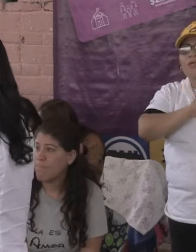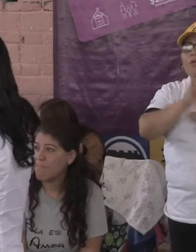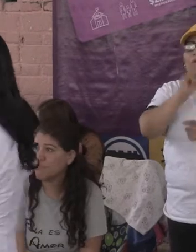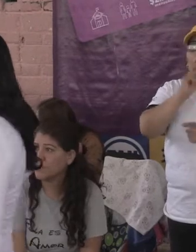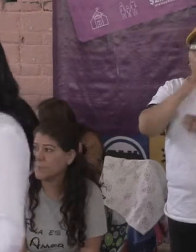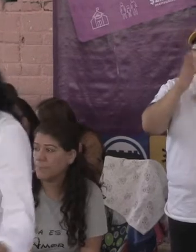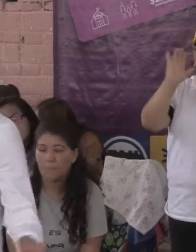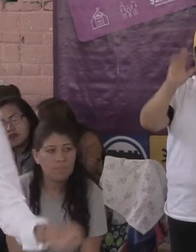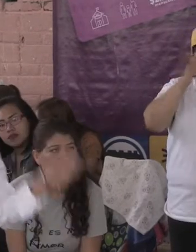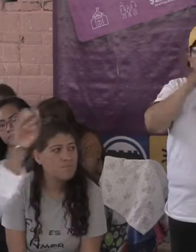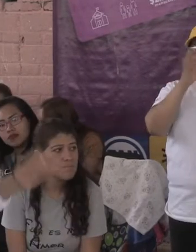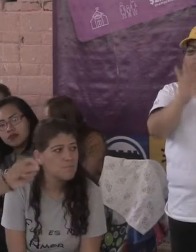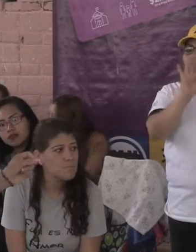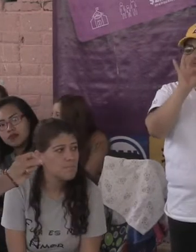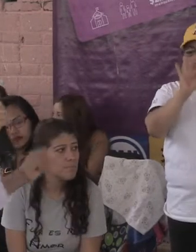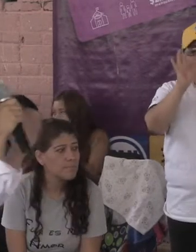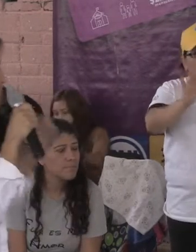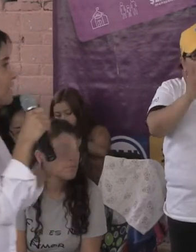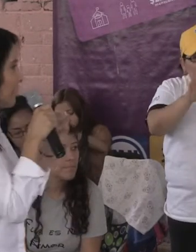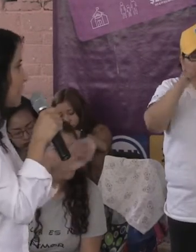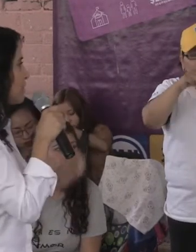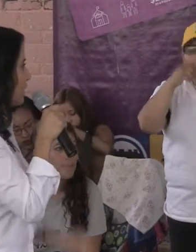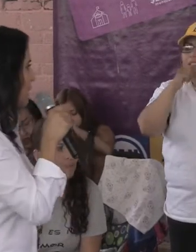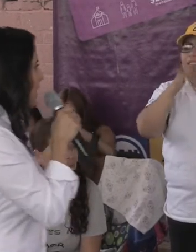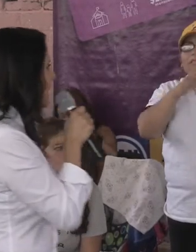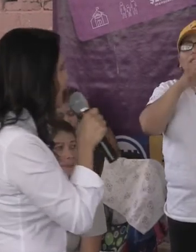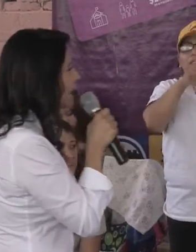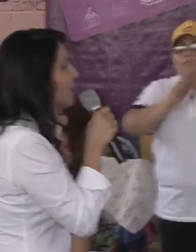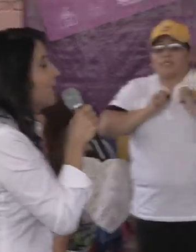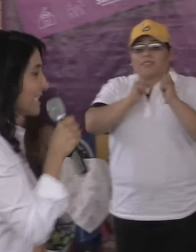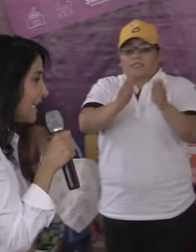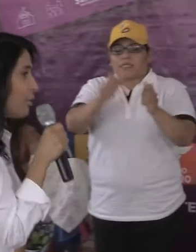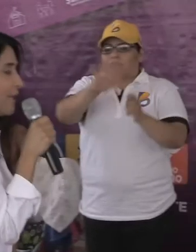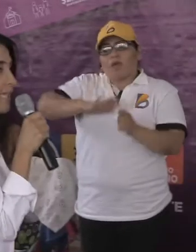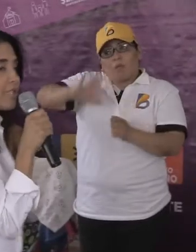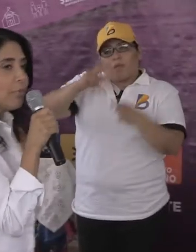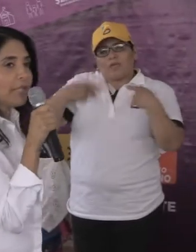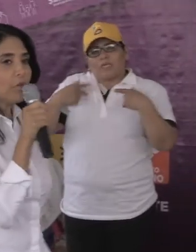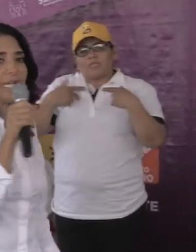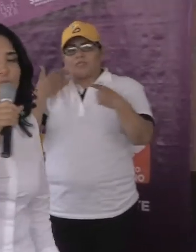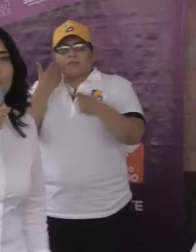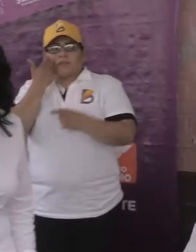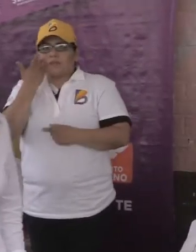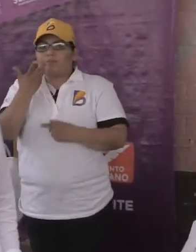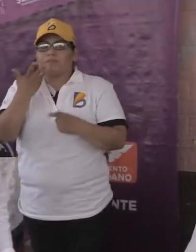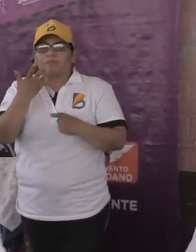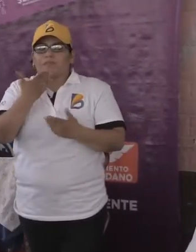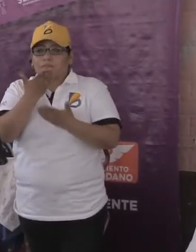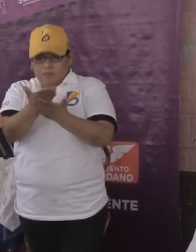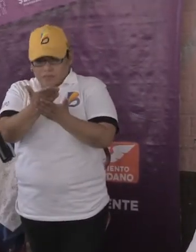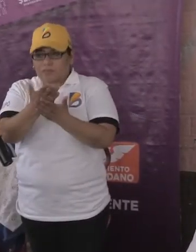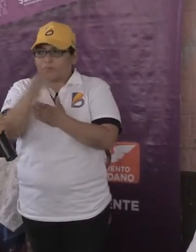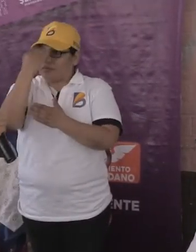de palabra y siempre donde hemos estado le hemos dado resultado a la gente. Les quiero pedir, sobre todo a las mujeres, porque